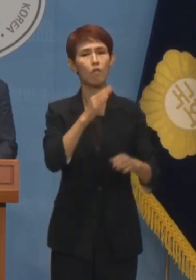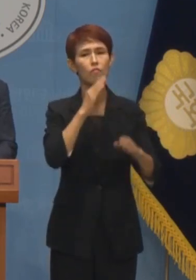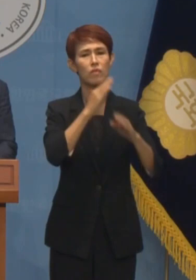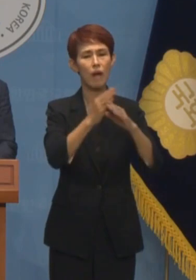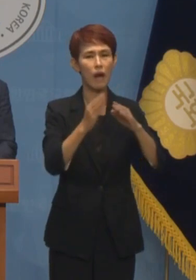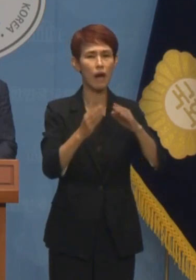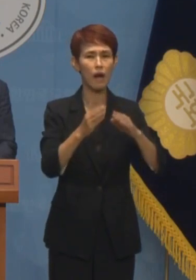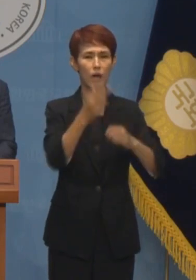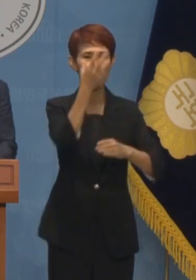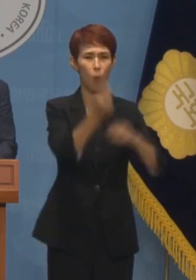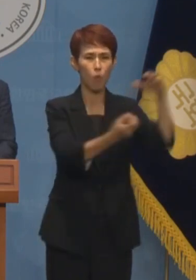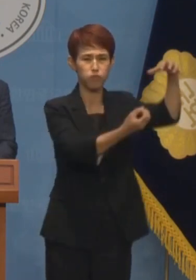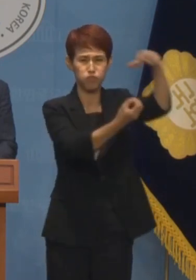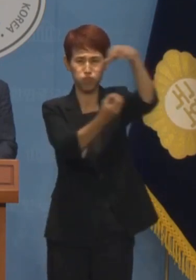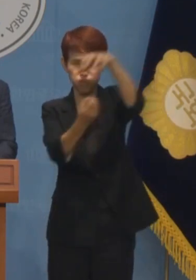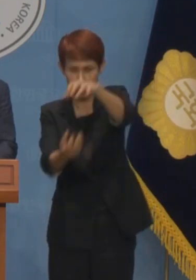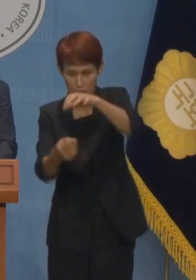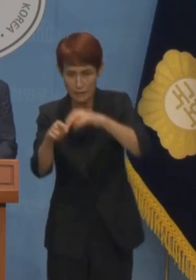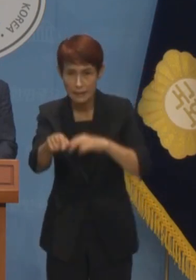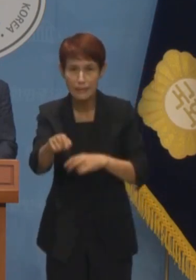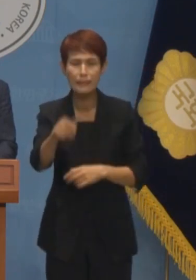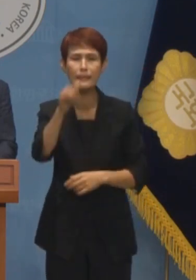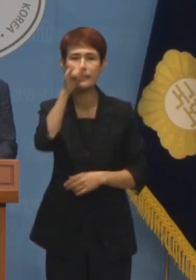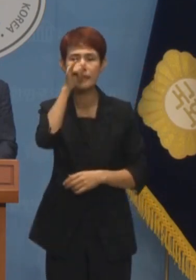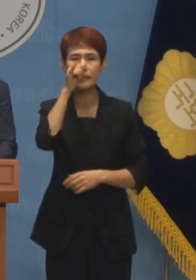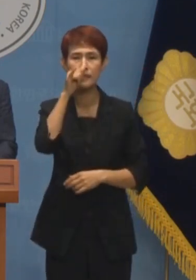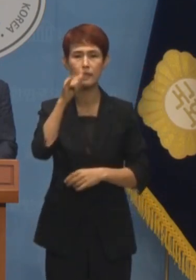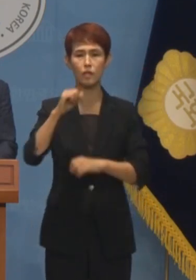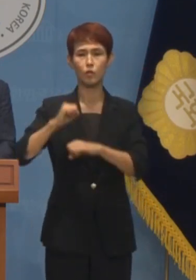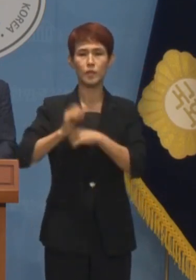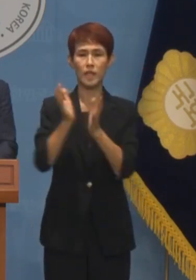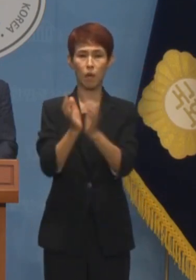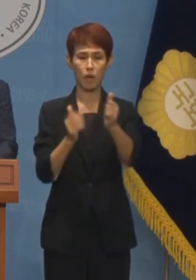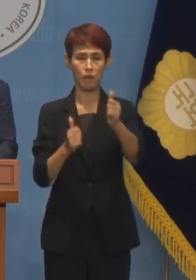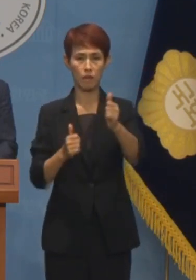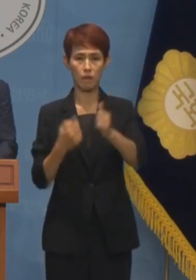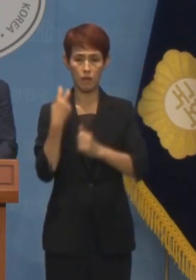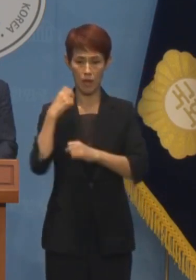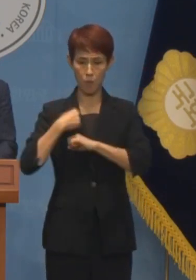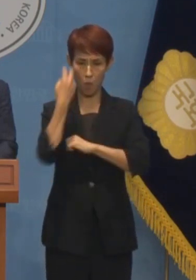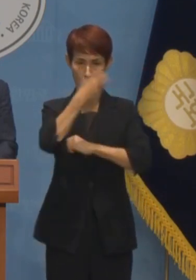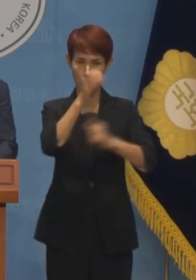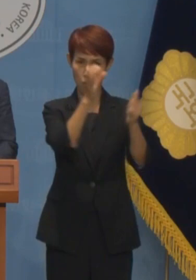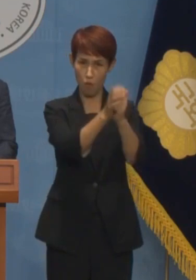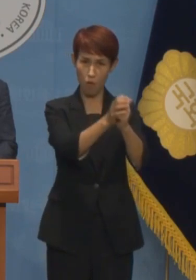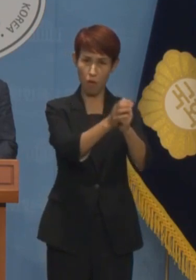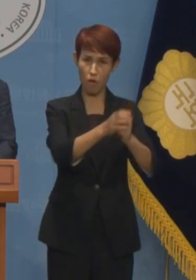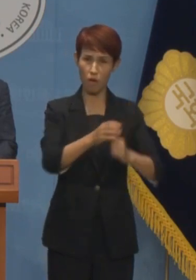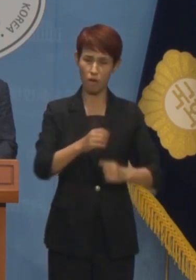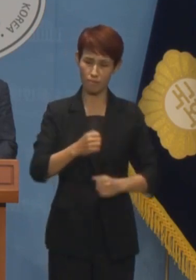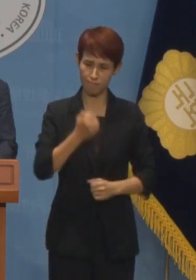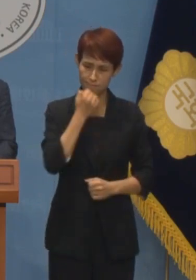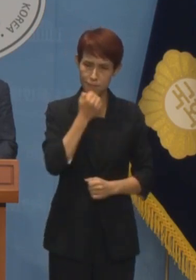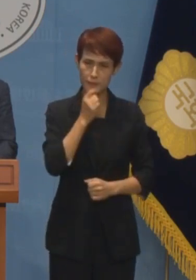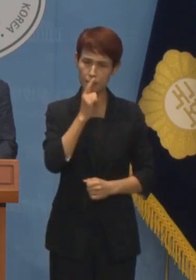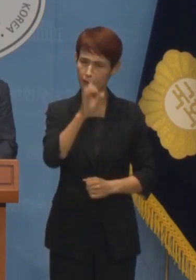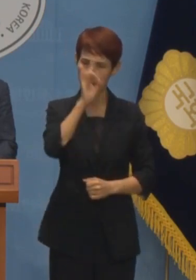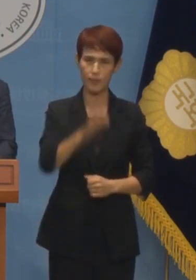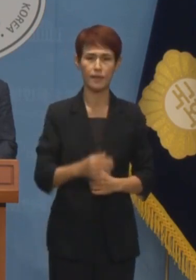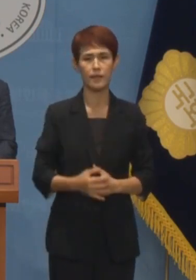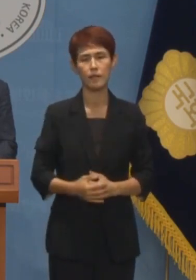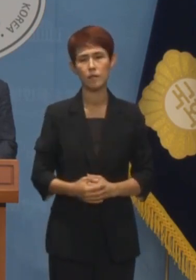내주는 무능한 국방부 장관을 안보실장으로 앉혀 안보 환경에 대응한다는 말도 신뢰할 수